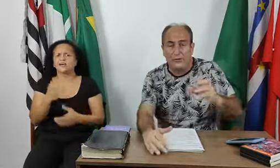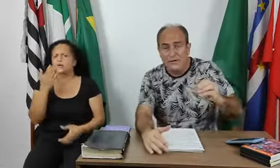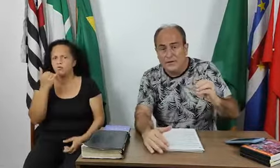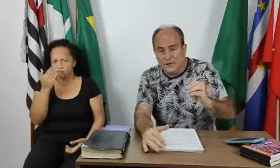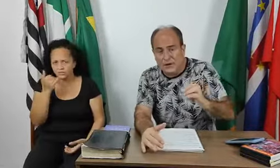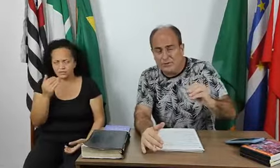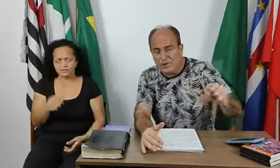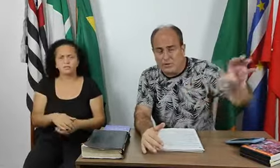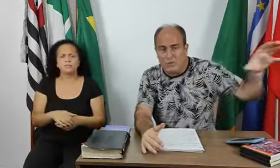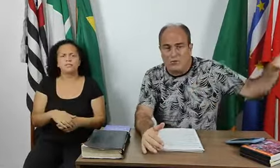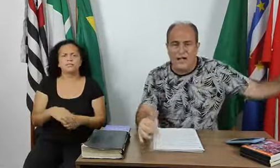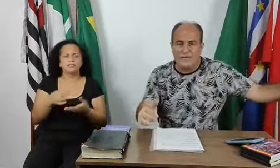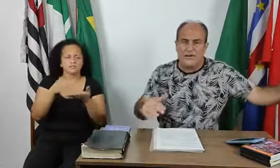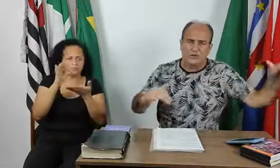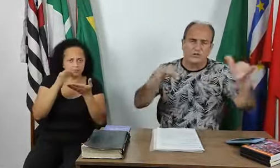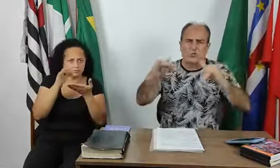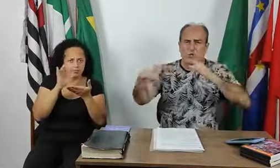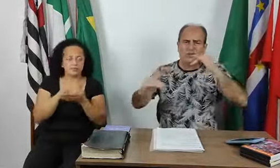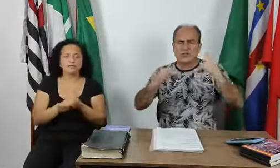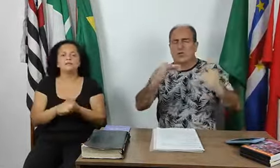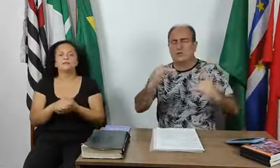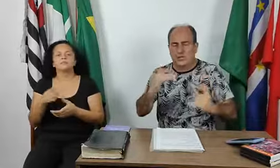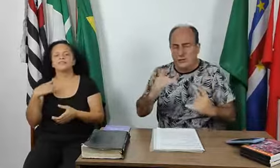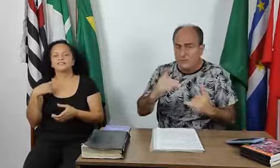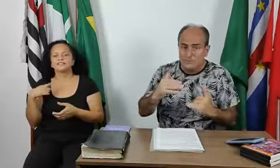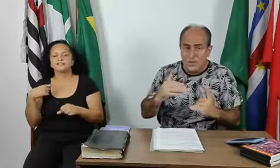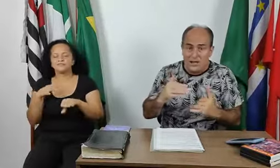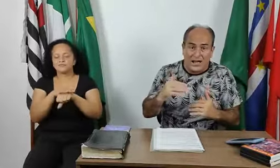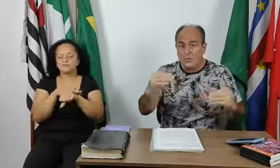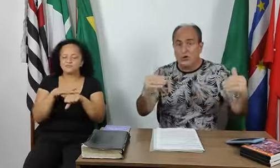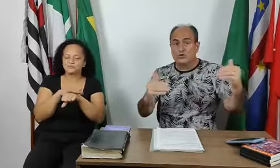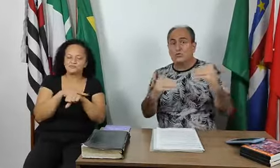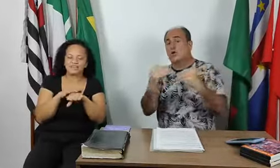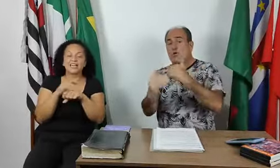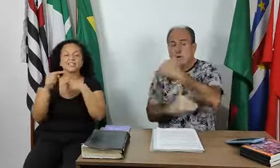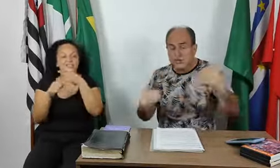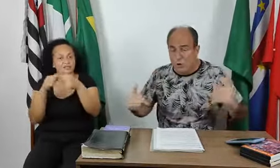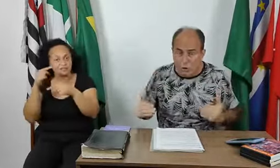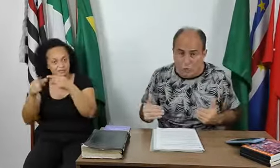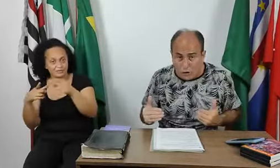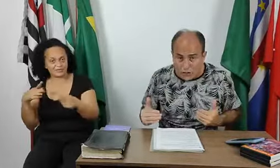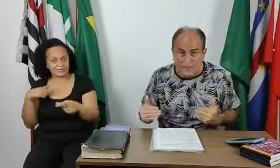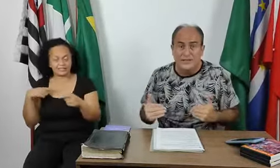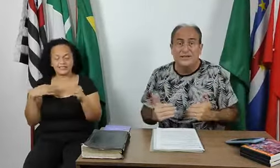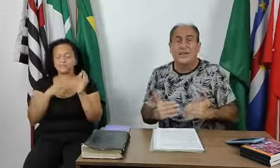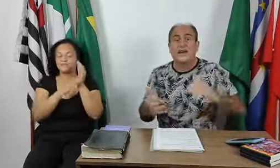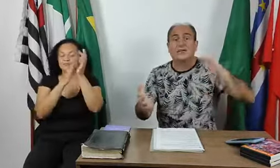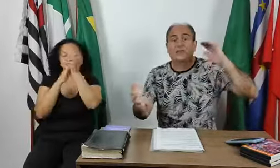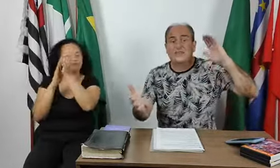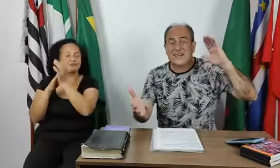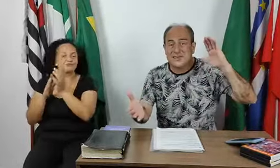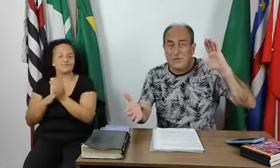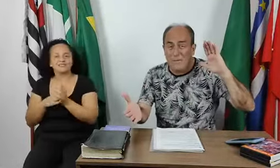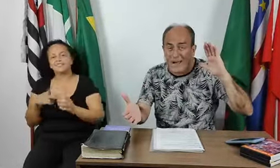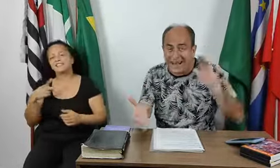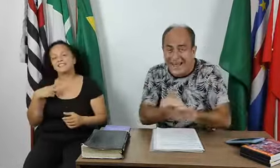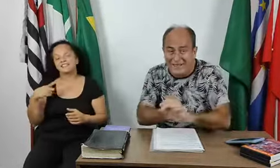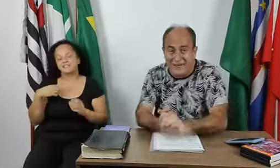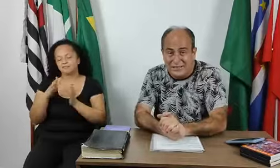não. Né? Para a gente tomar um café junto, ter um momento de comunhão. Aí depois nós vamos ter um momento de louvor. E aí eu vou trazer